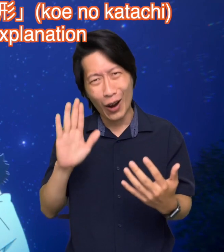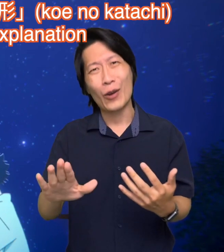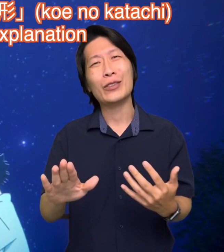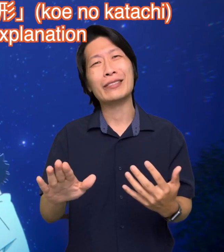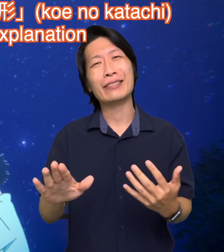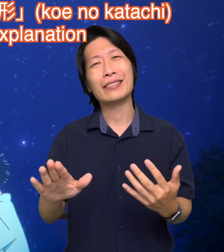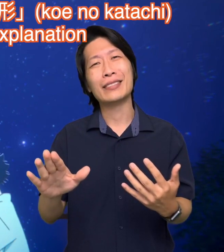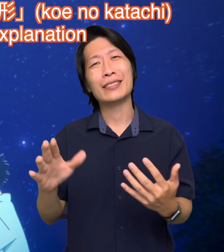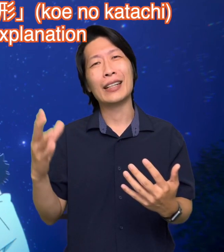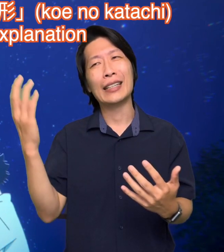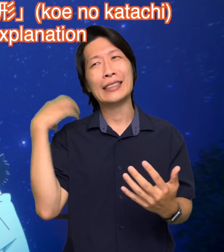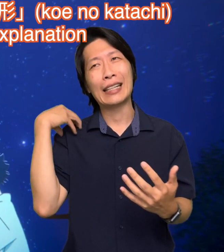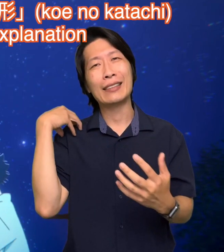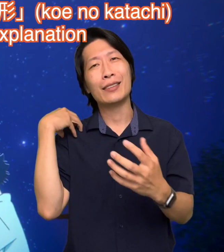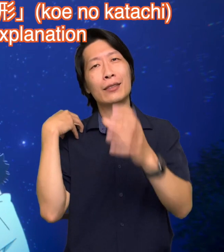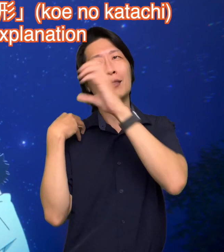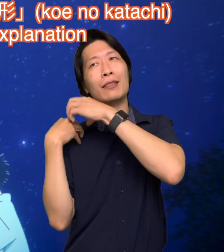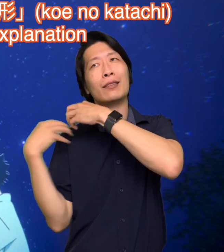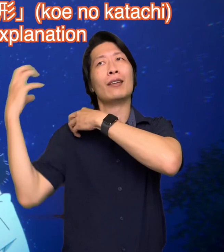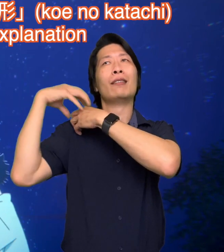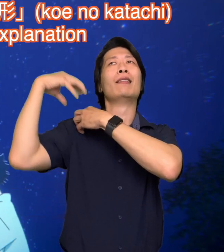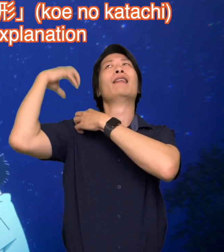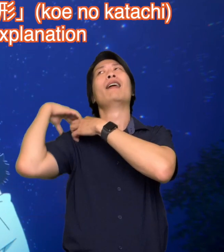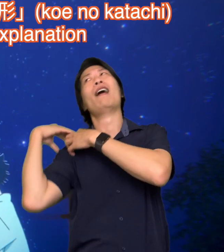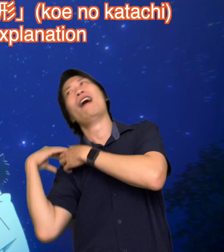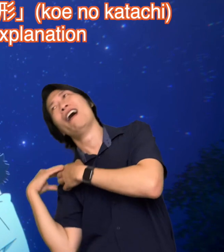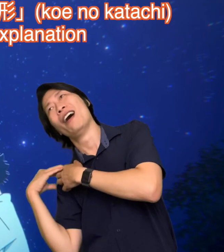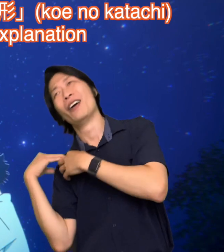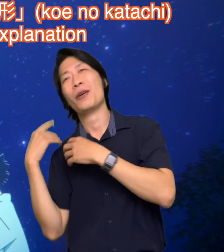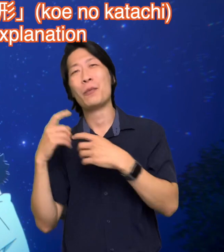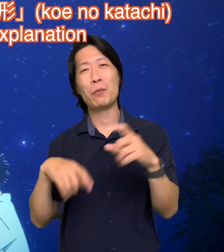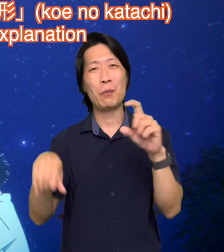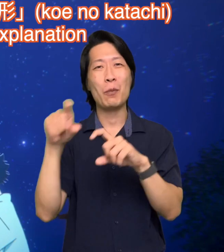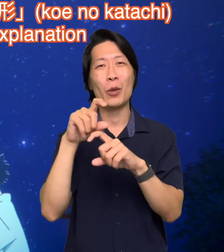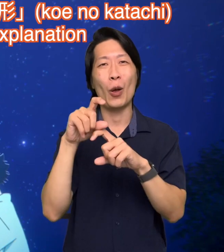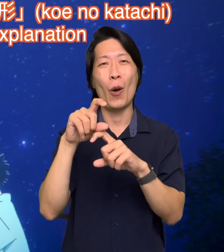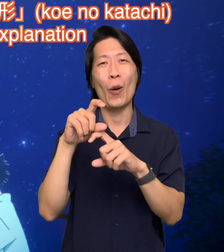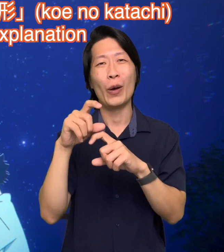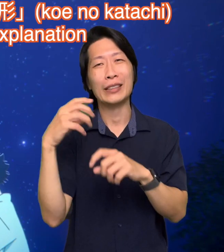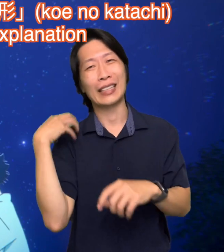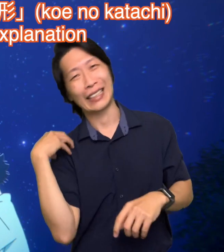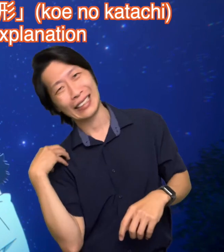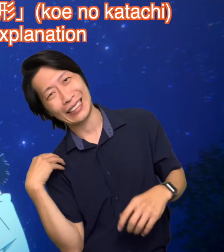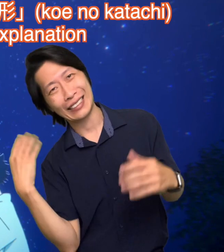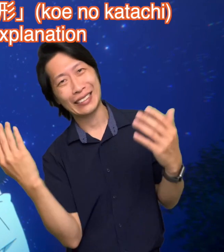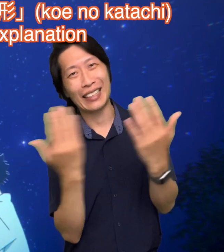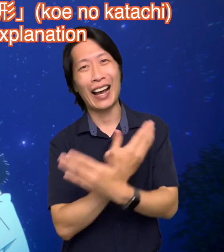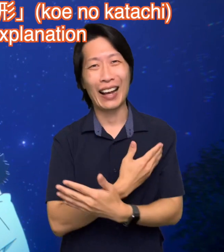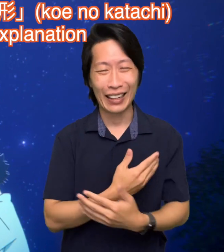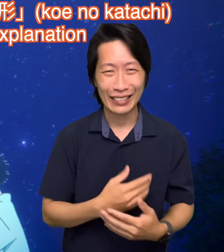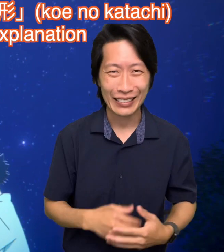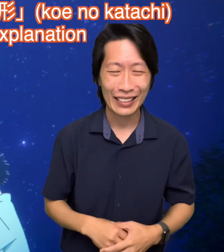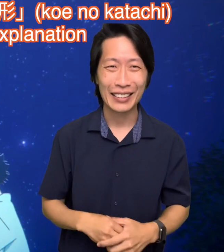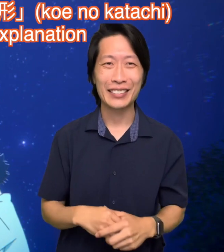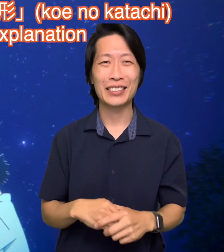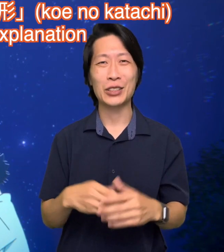ろがあった。もっとなんか席が増えた。